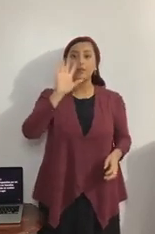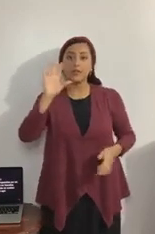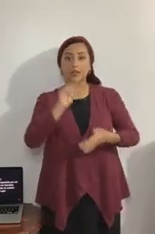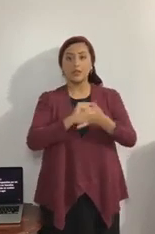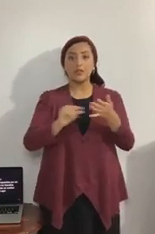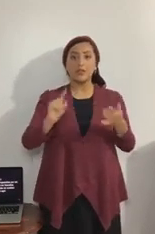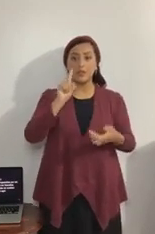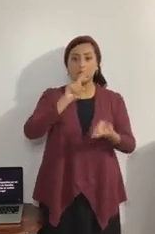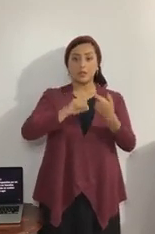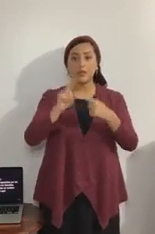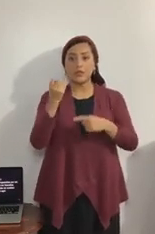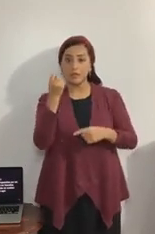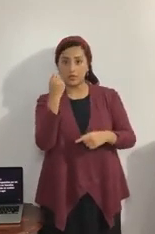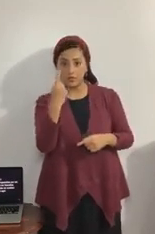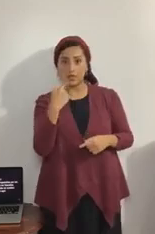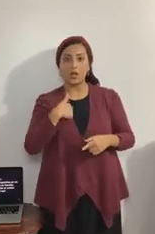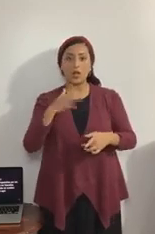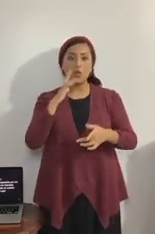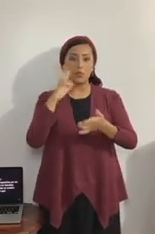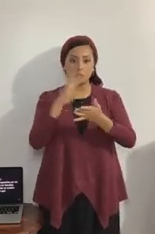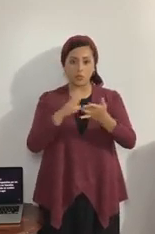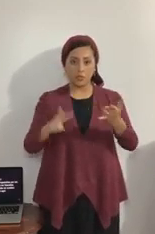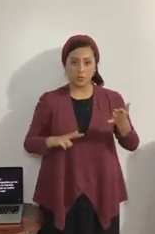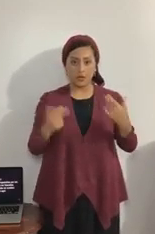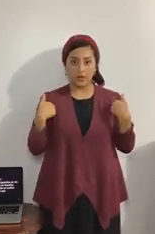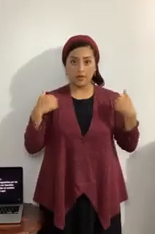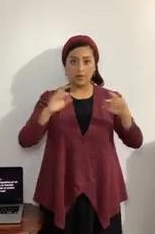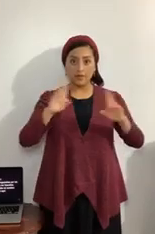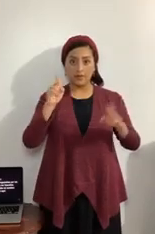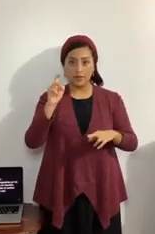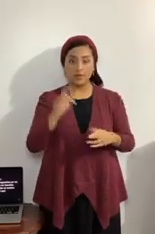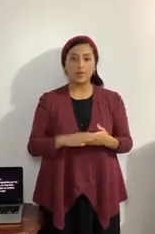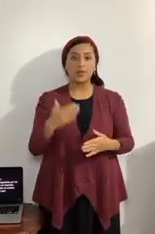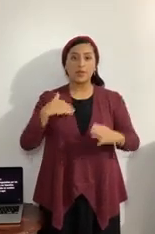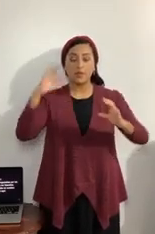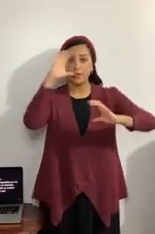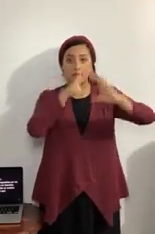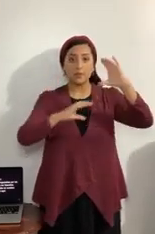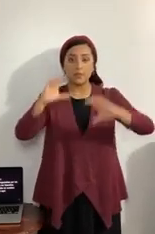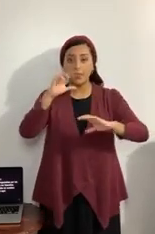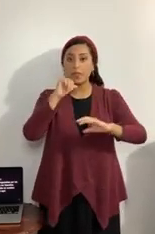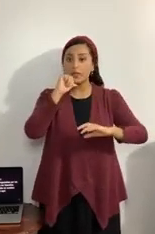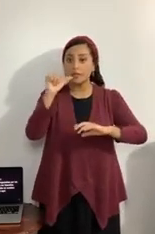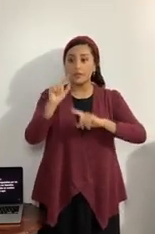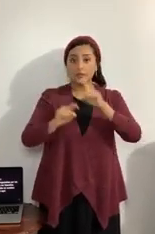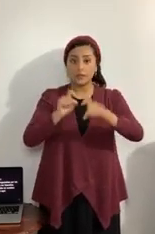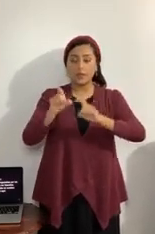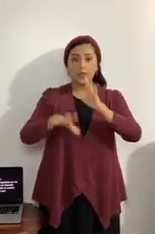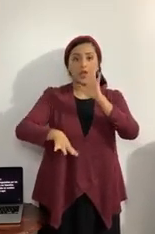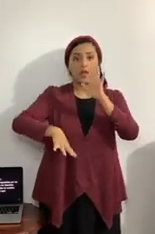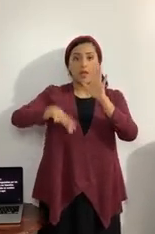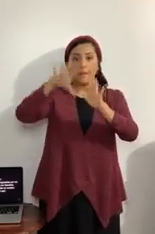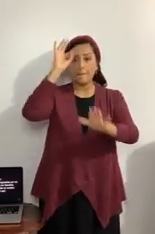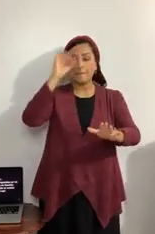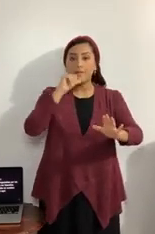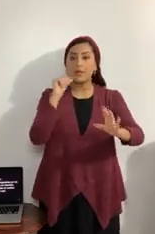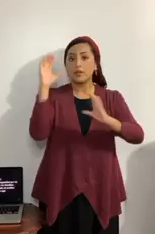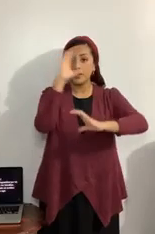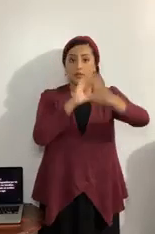11. Yo lo voy a leer. ¿Ya lo tienen, amados? Fui buscado por los que no me preguntaban por mí, fui hallado por los que no me buscaban. Dije a gente